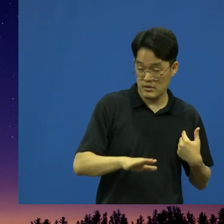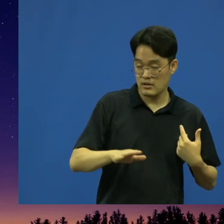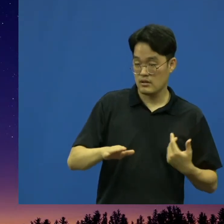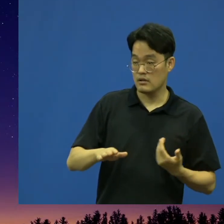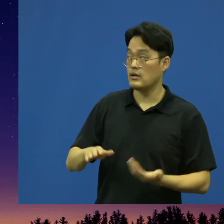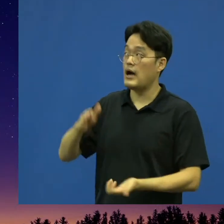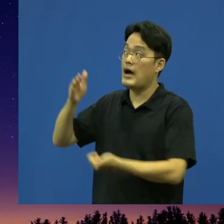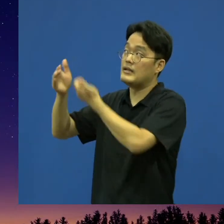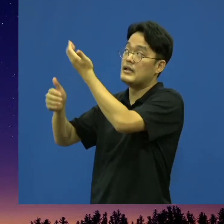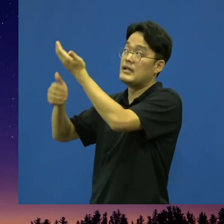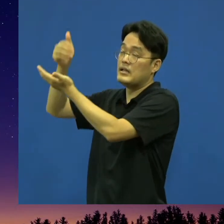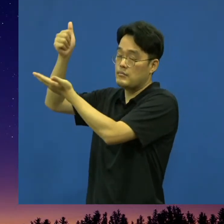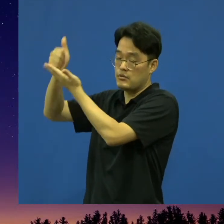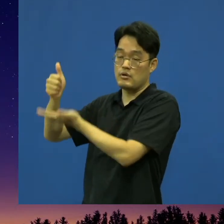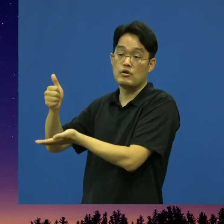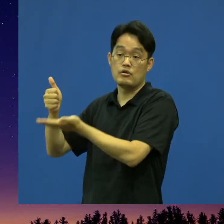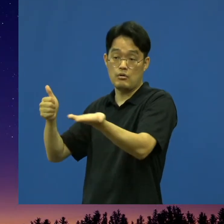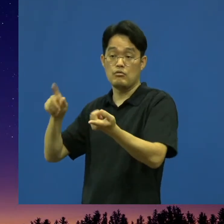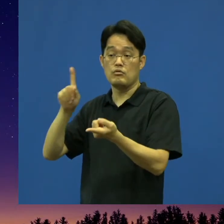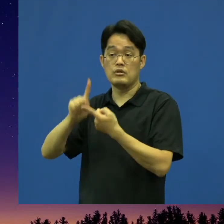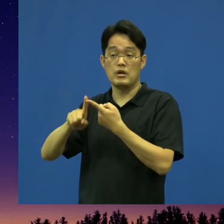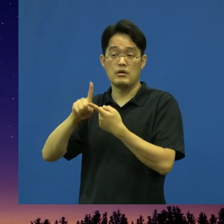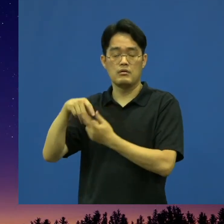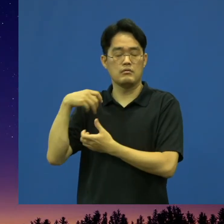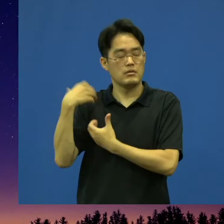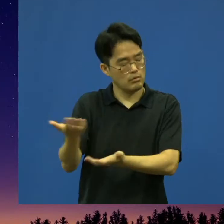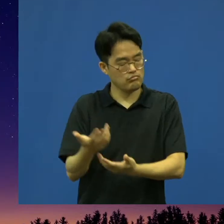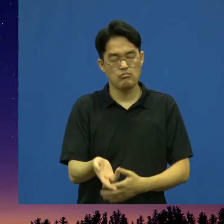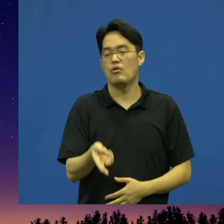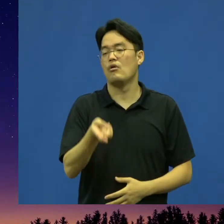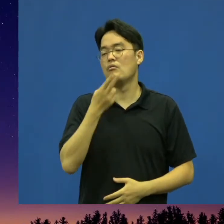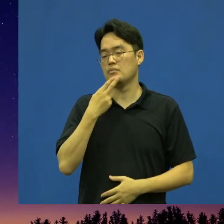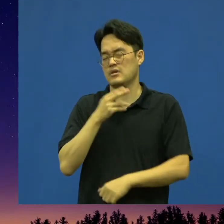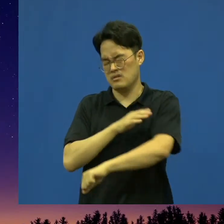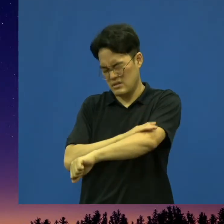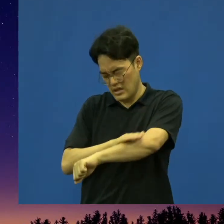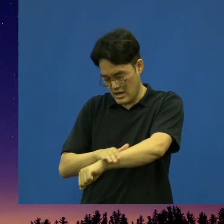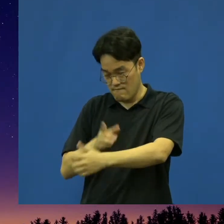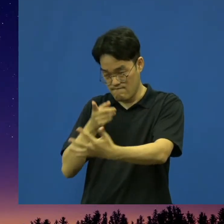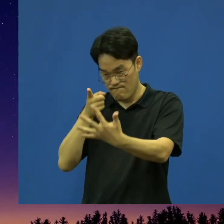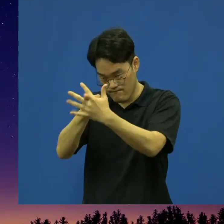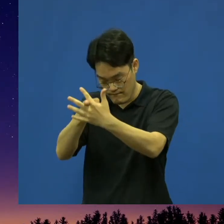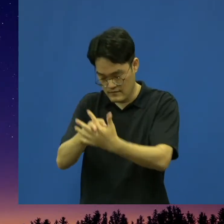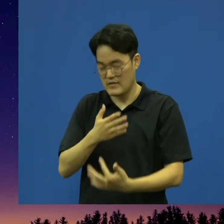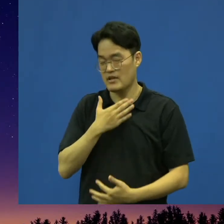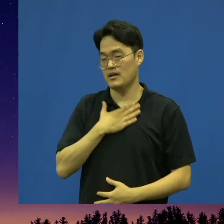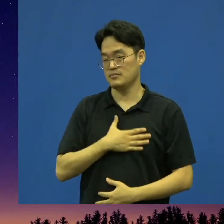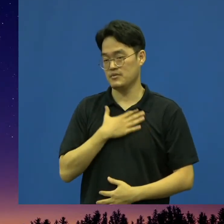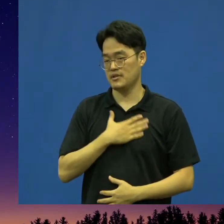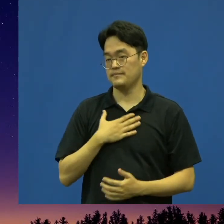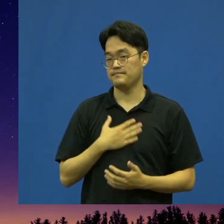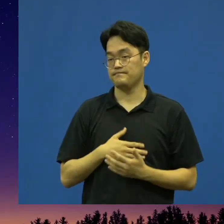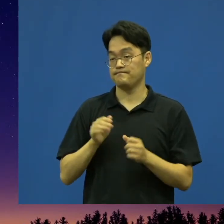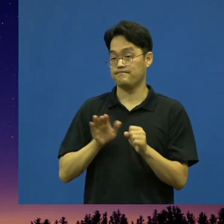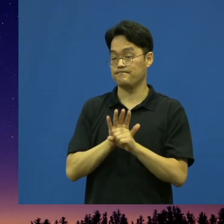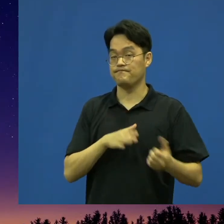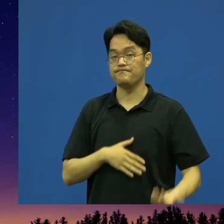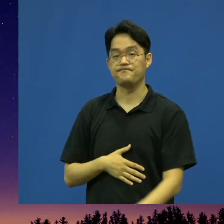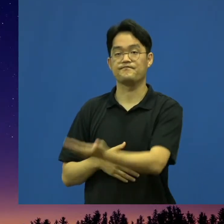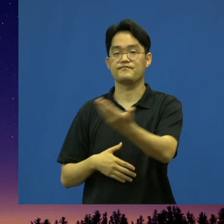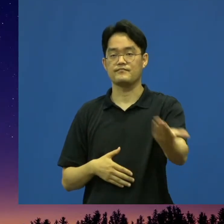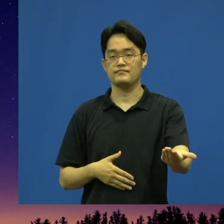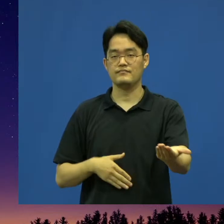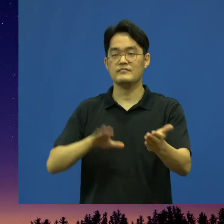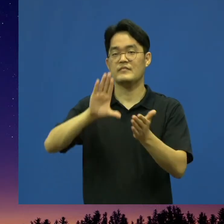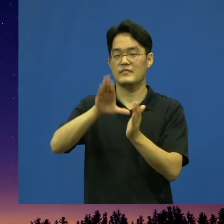여러분을 섭섭하게 내버려 두지 않으세요. 보시고 아십니다. 사랑하는 여러분, 그럴